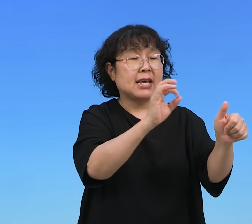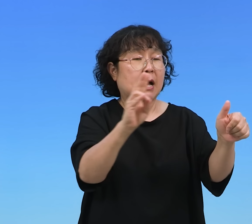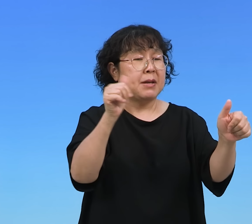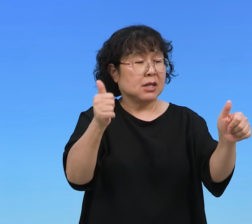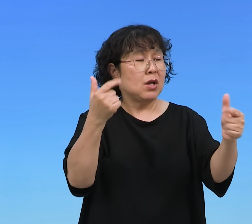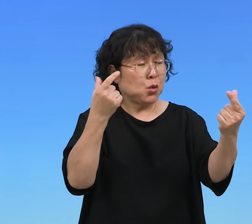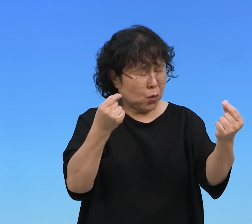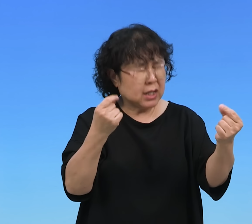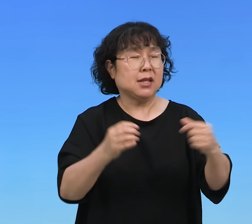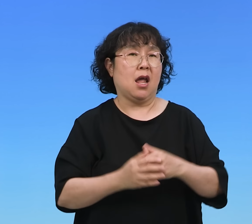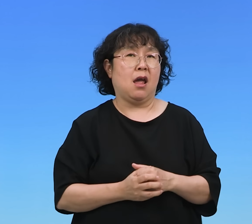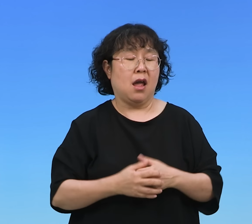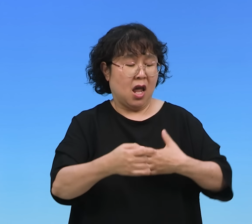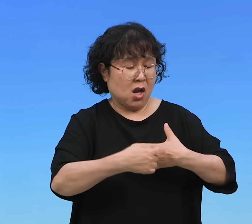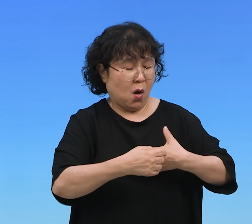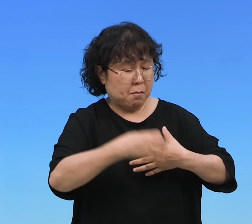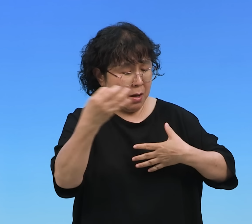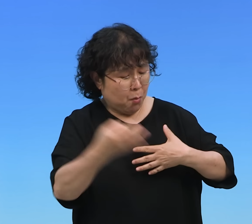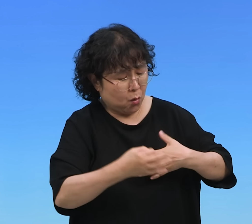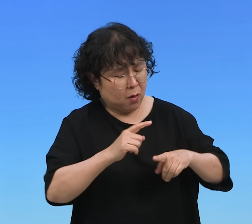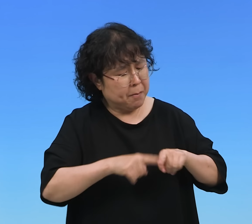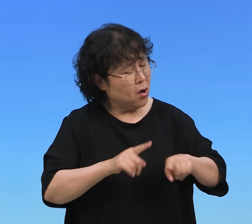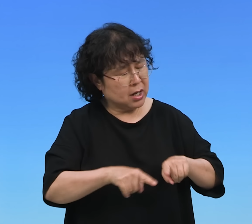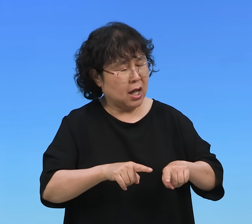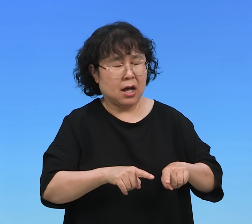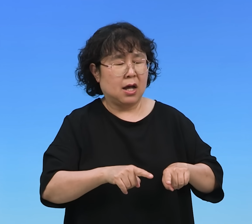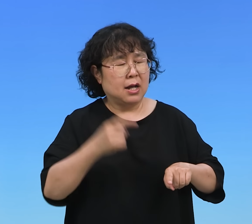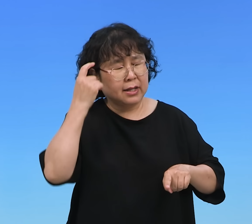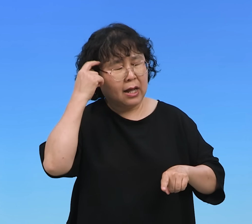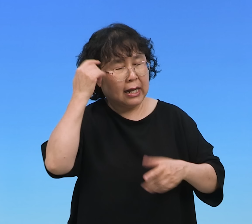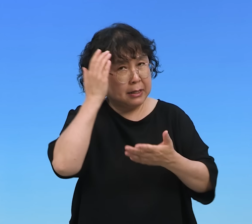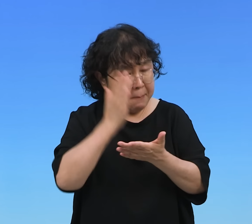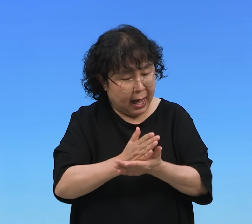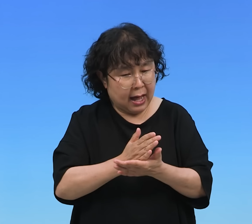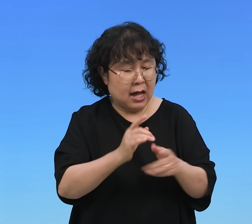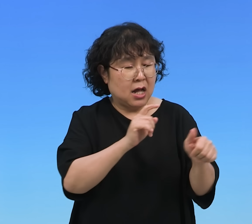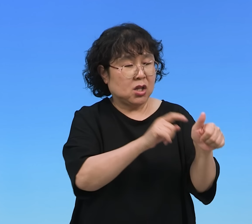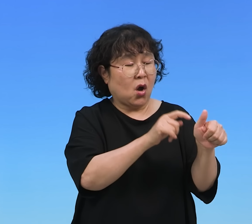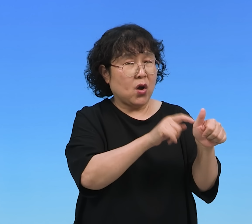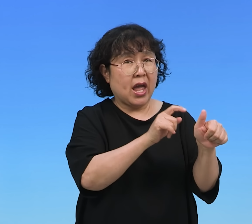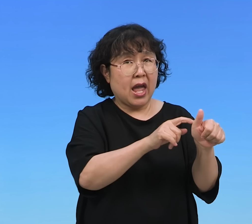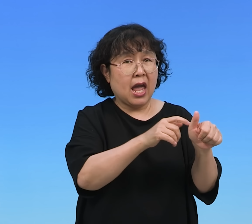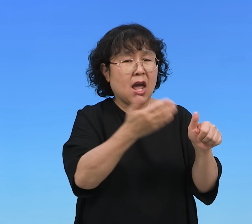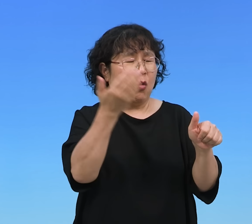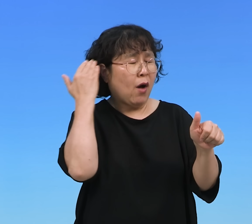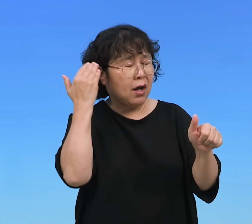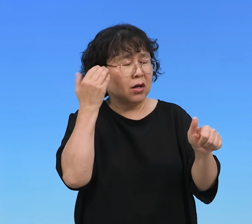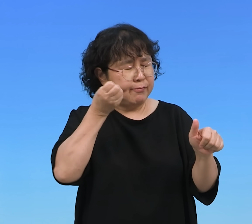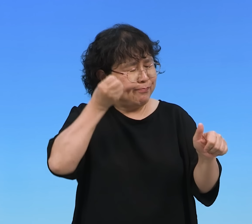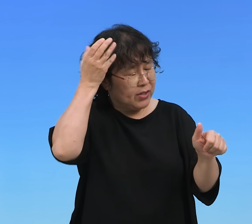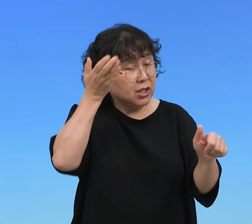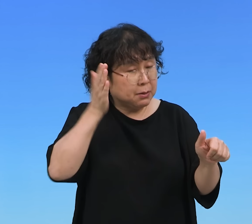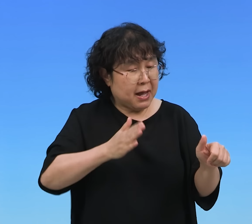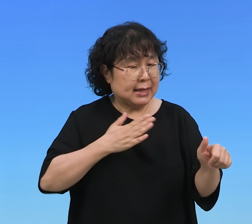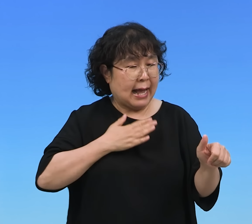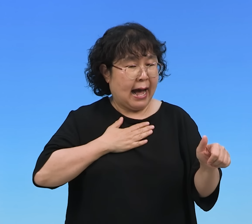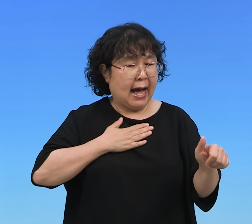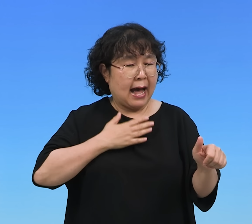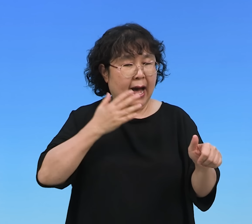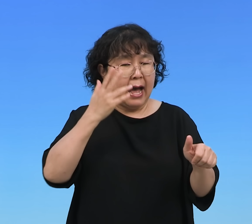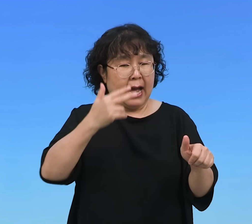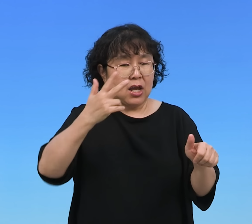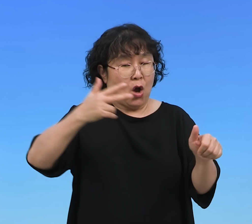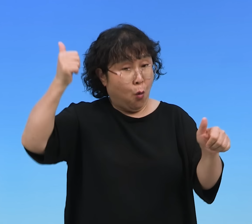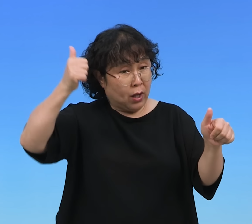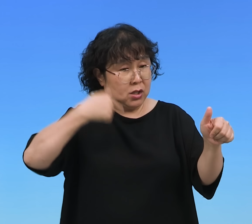껍데기만 보고 판단하는 사람들은 너의 수고와 너의 과거의 애씀을 잊어버렸는지 모르지만 나 여호와는 그